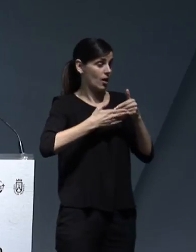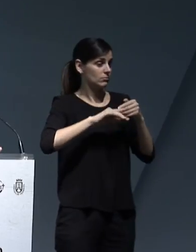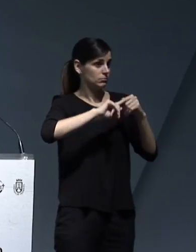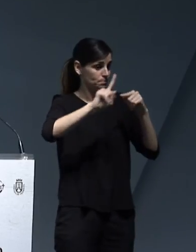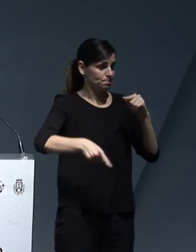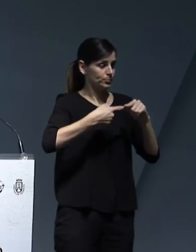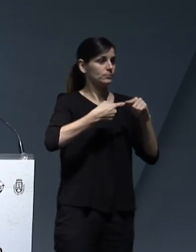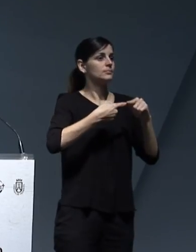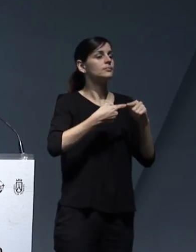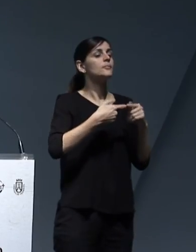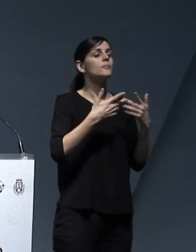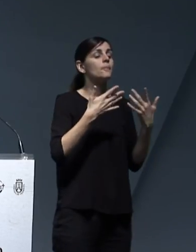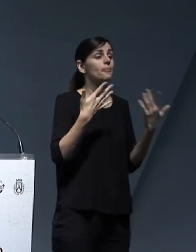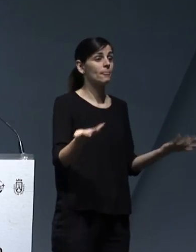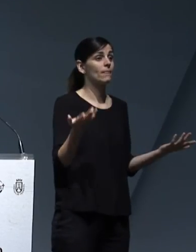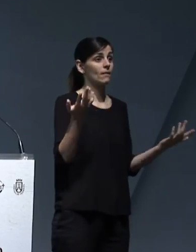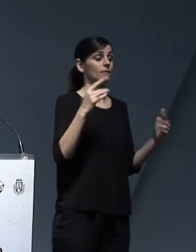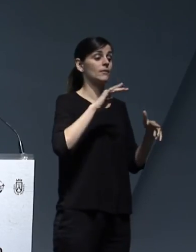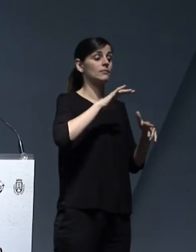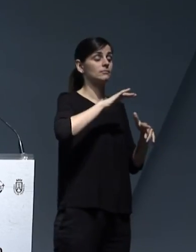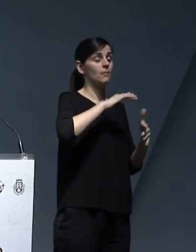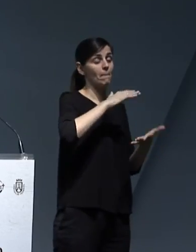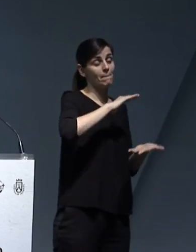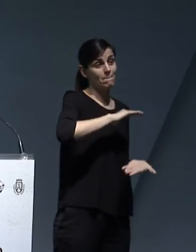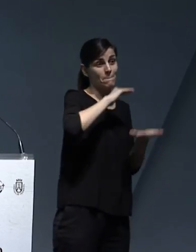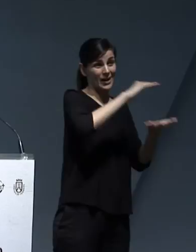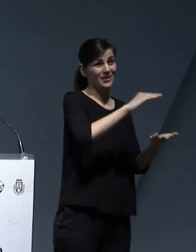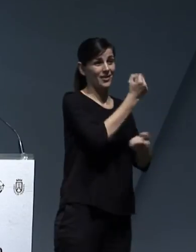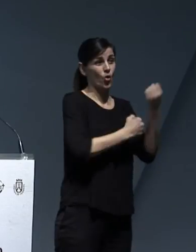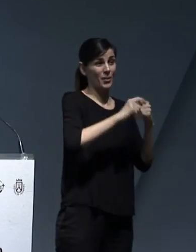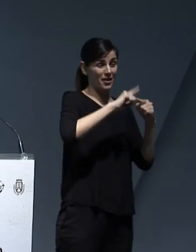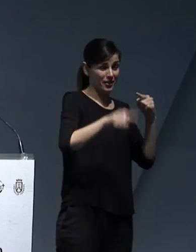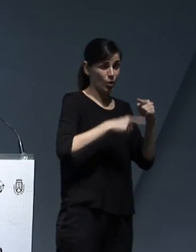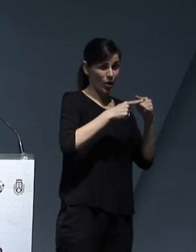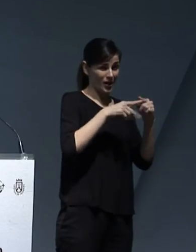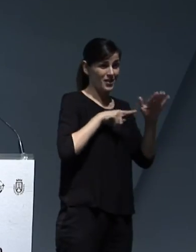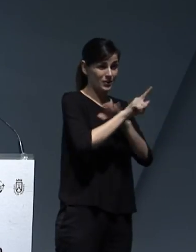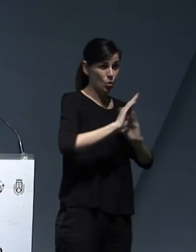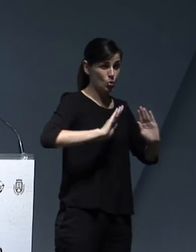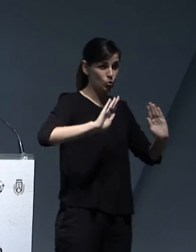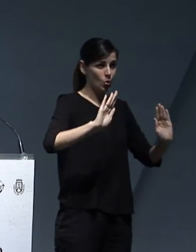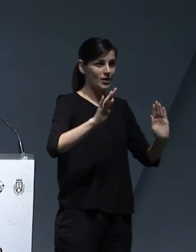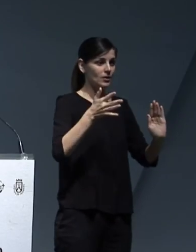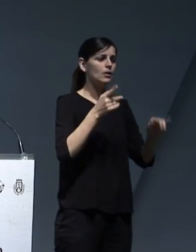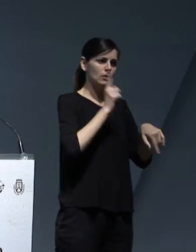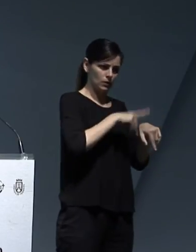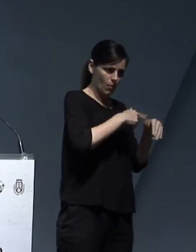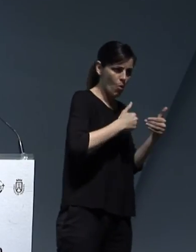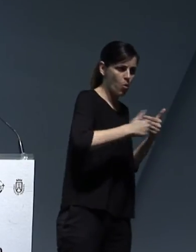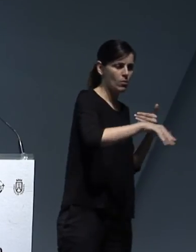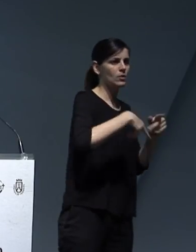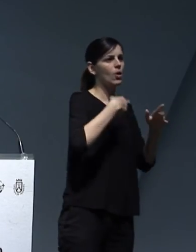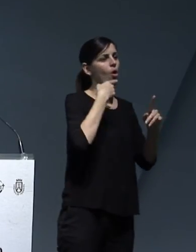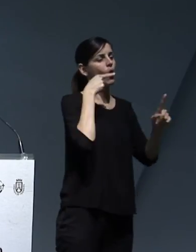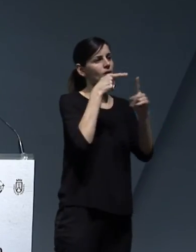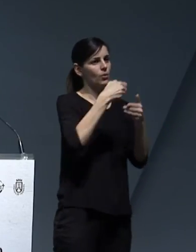El desarrollo del paquete de economía circular va más allá, tanto en tiempo como en objetivo,